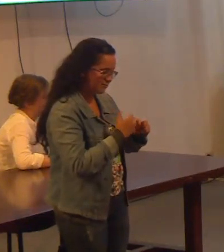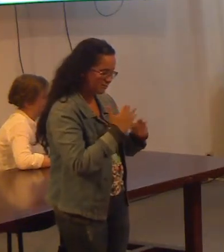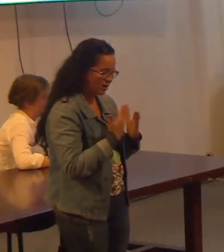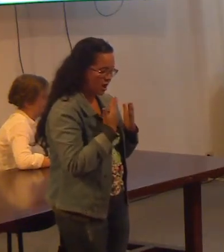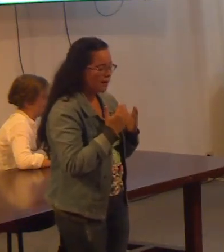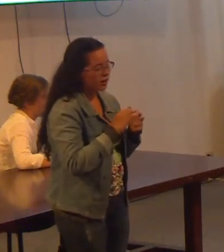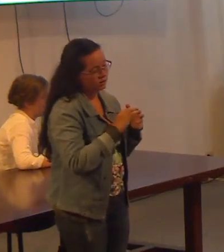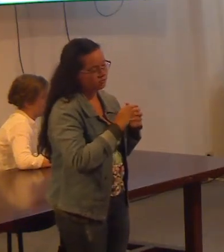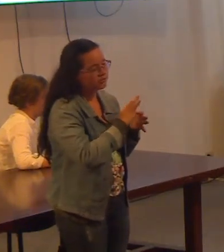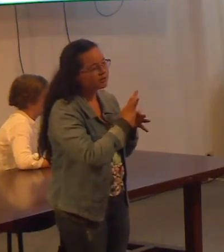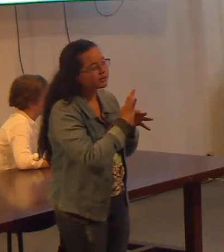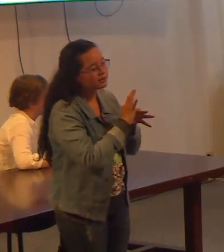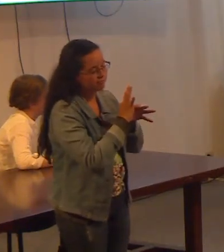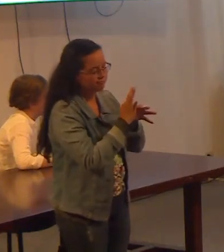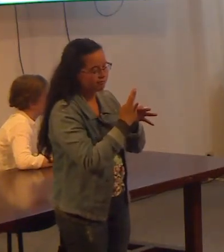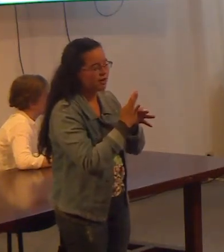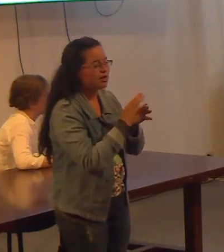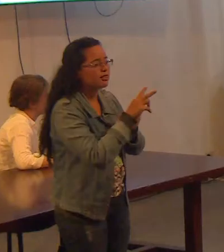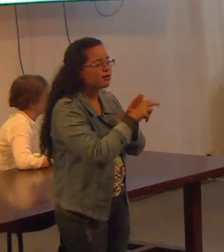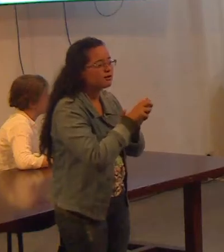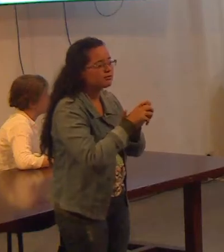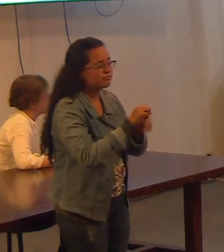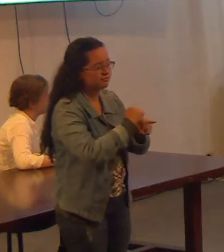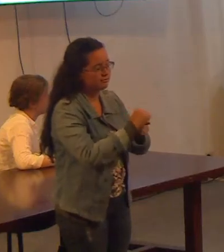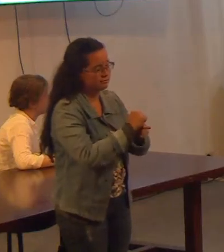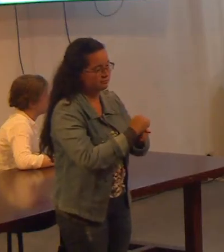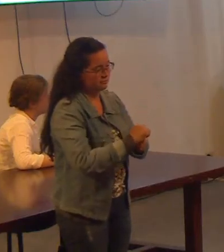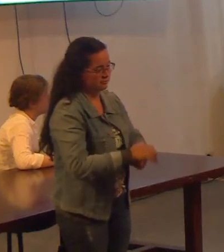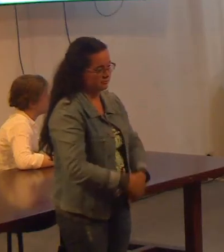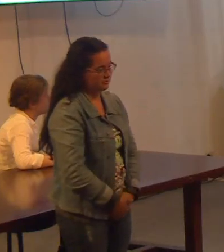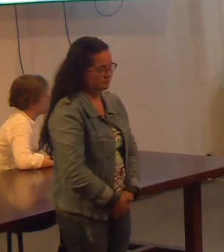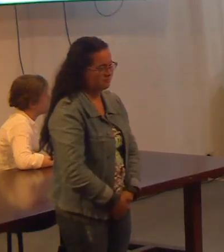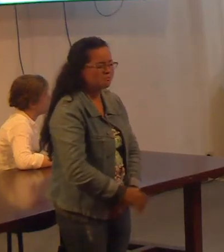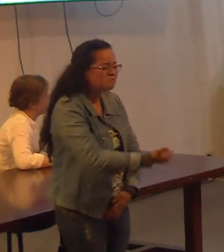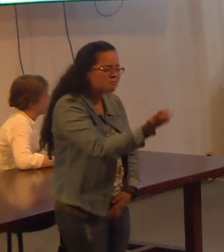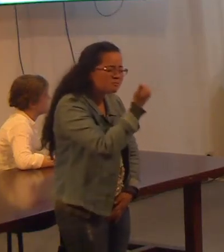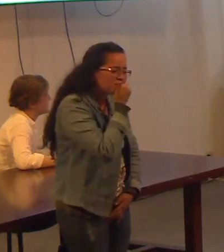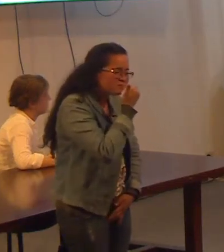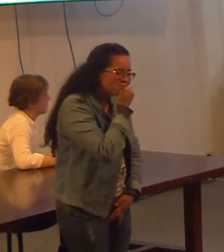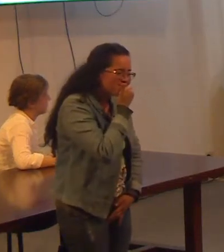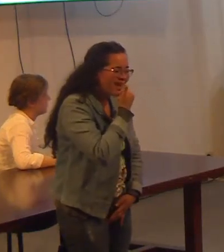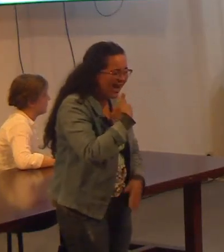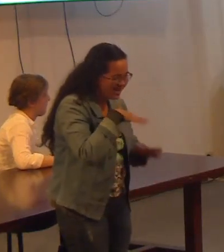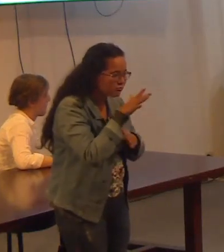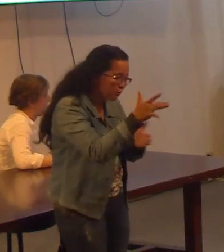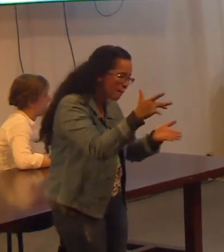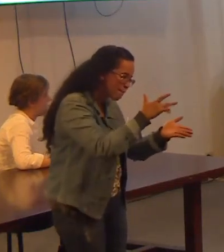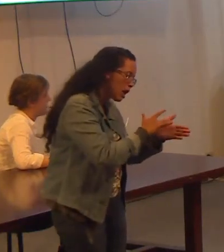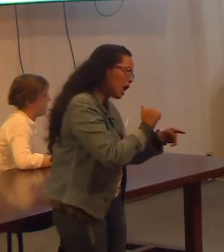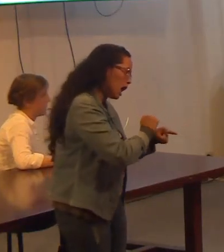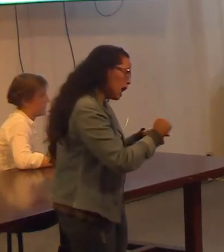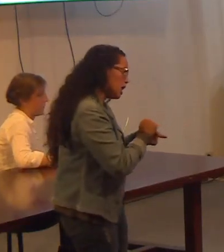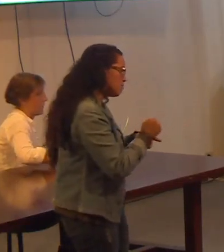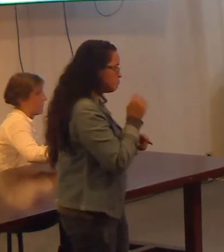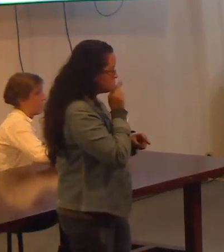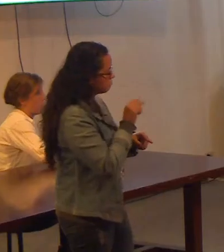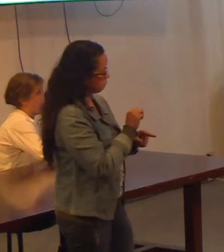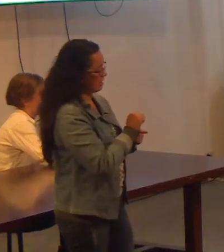teórico y práctico. ¿Qué pasa en este momento? Muchas veces cuando vamos a la práctica nos quedamos